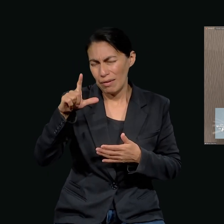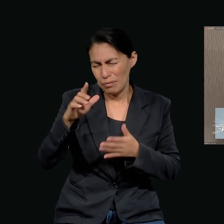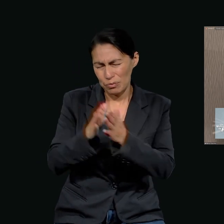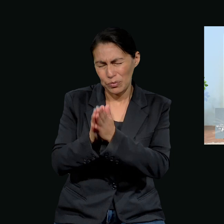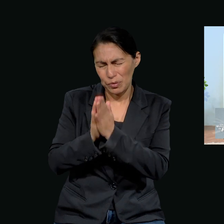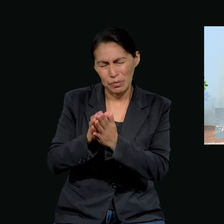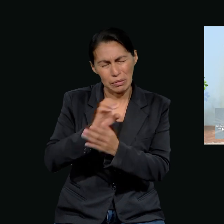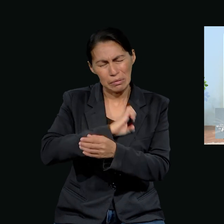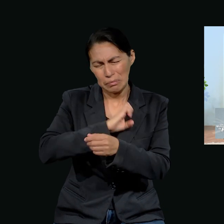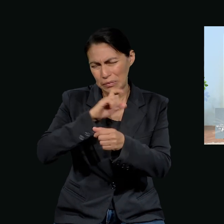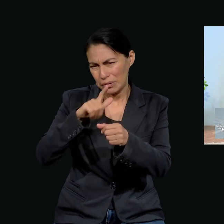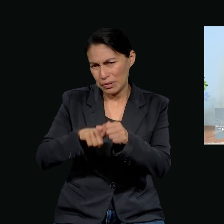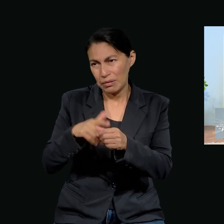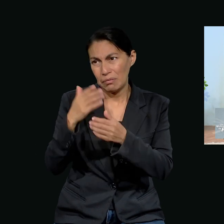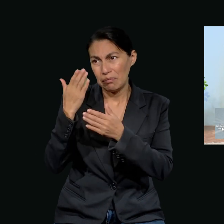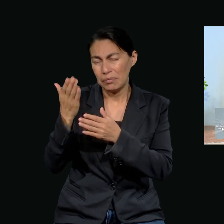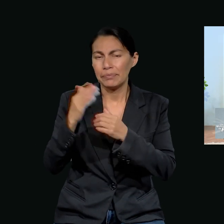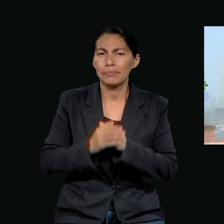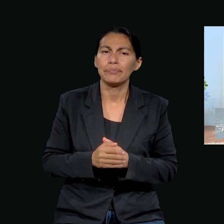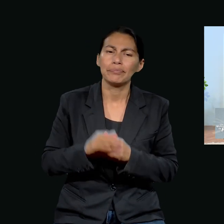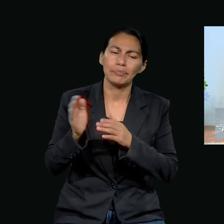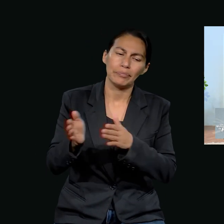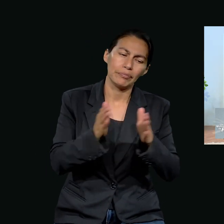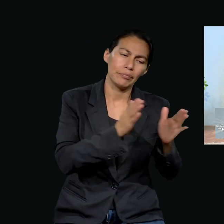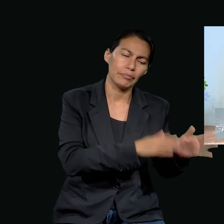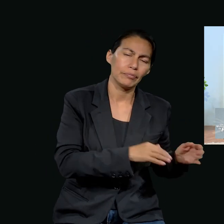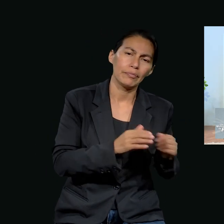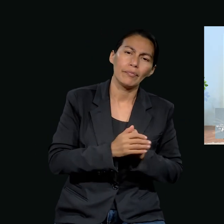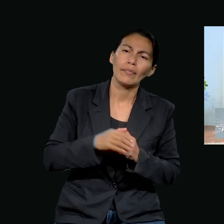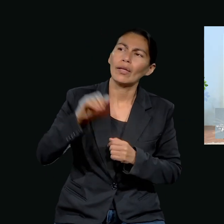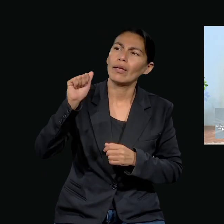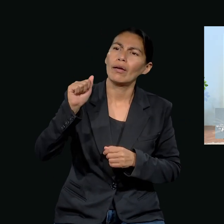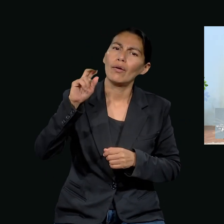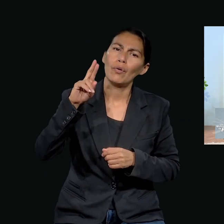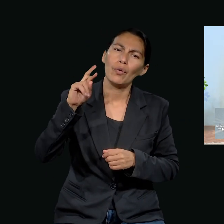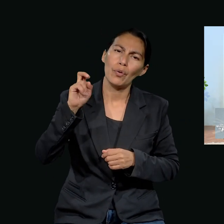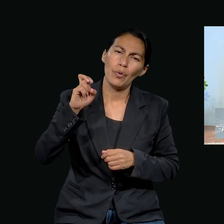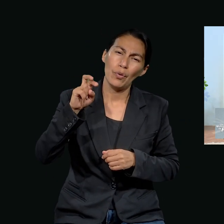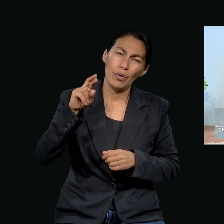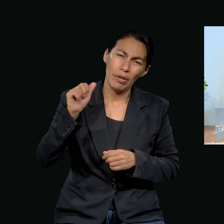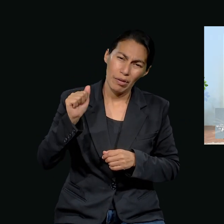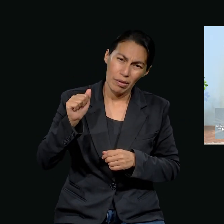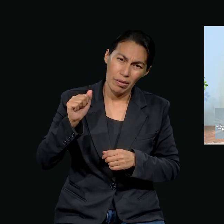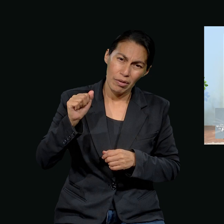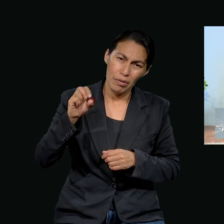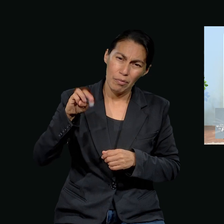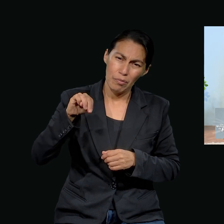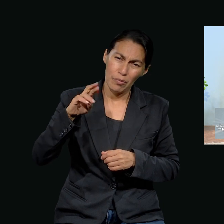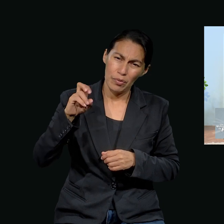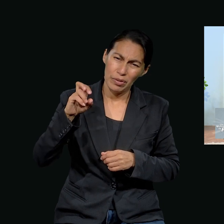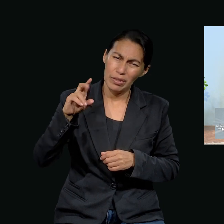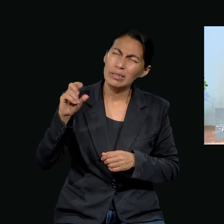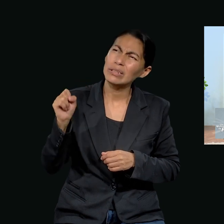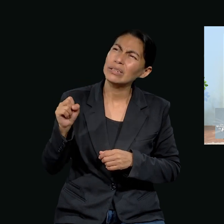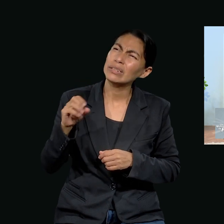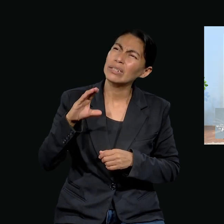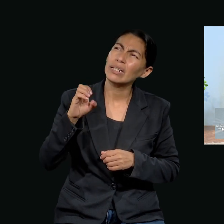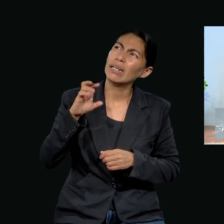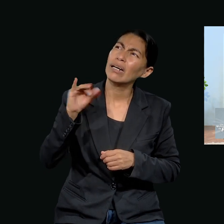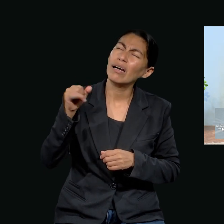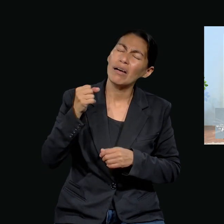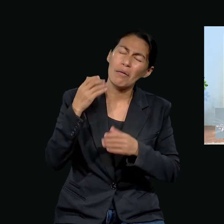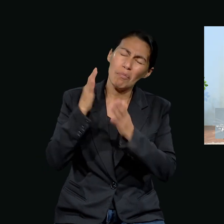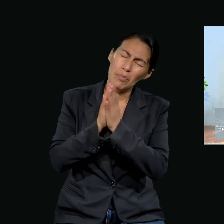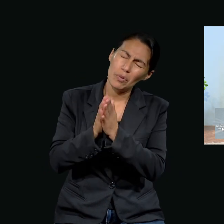Ceci Alfaro De Aguillón ¿Cómo estás Cecia? Petición especial Por Mariel Vamos a